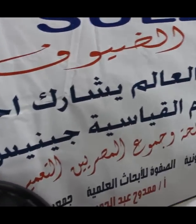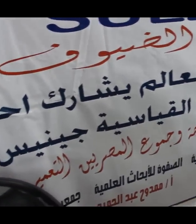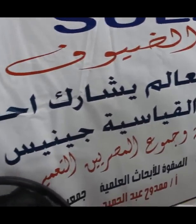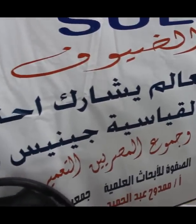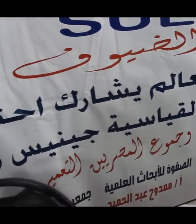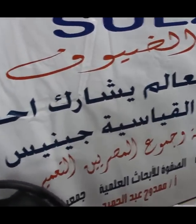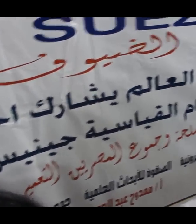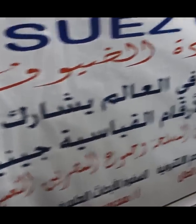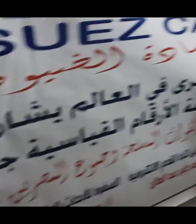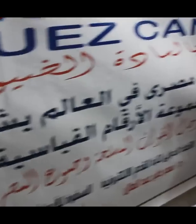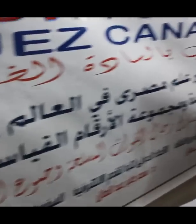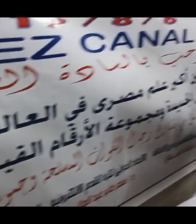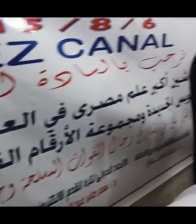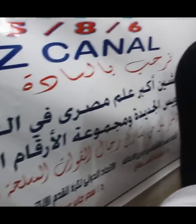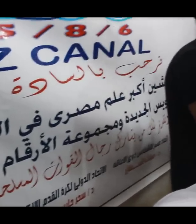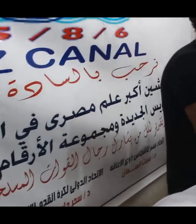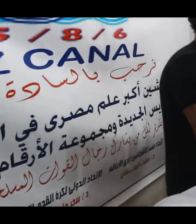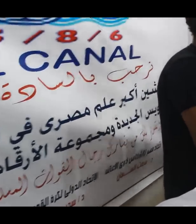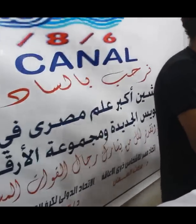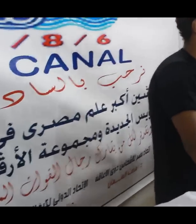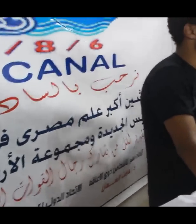سامي انت بتشدنا لما تمسك